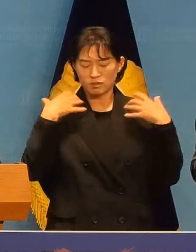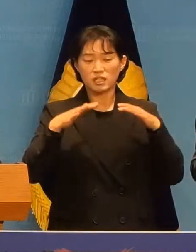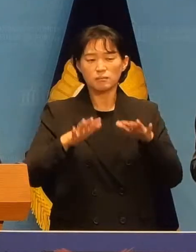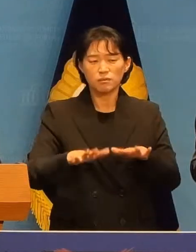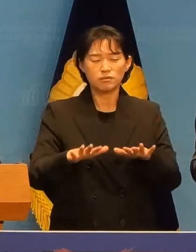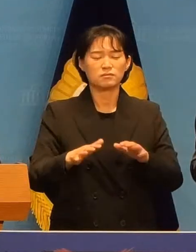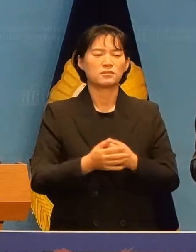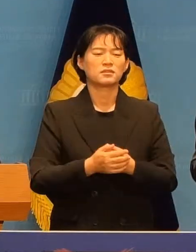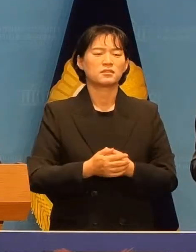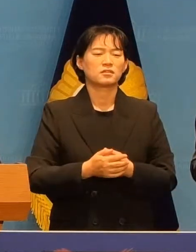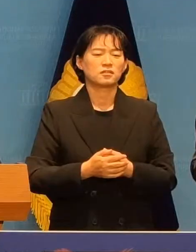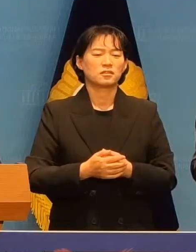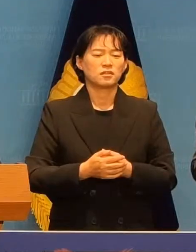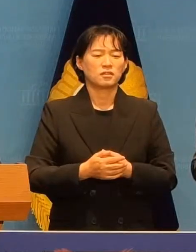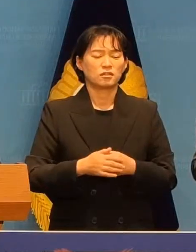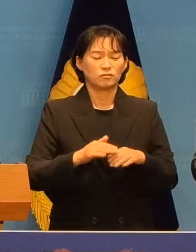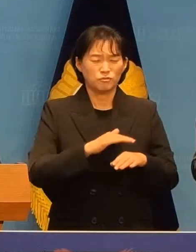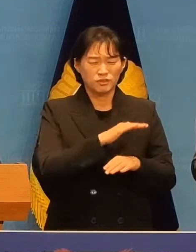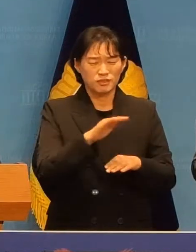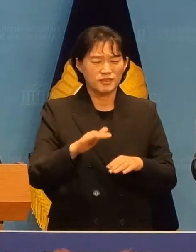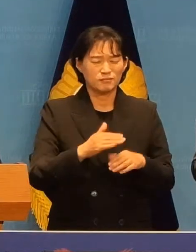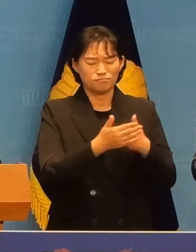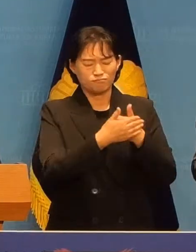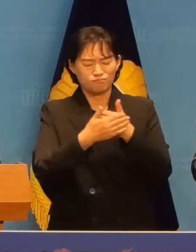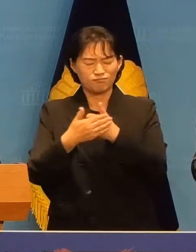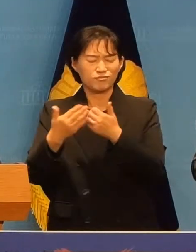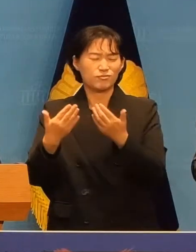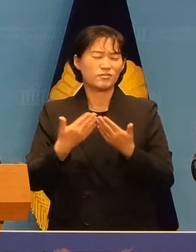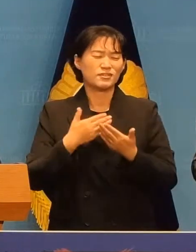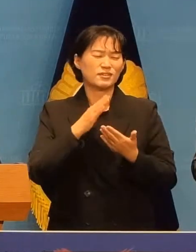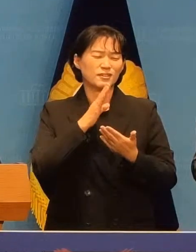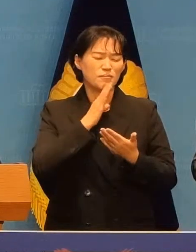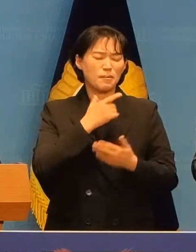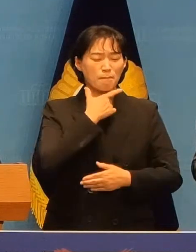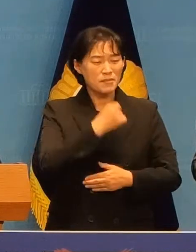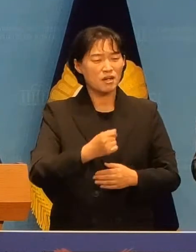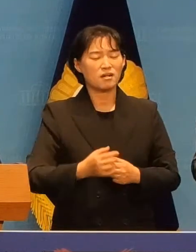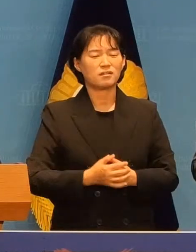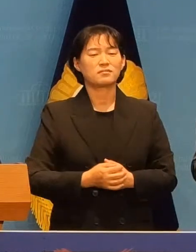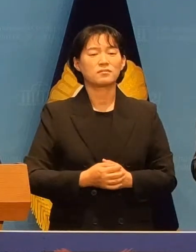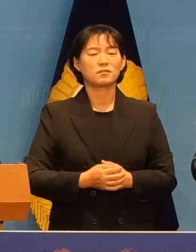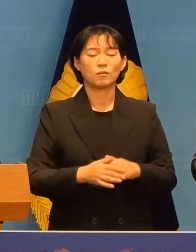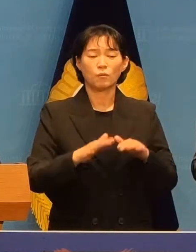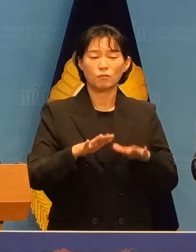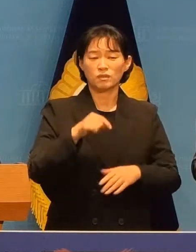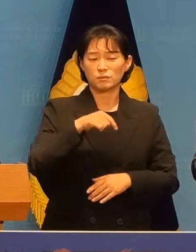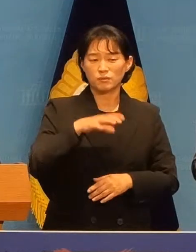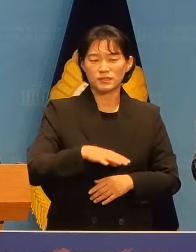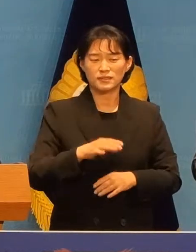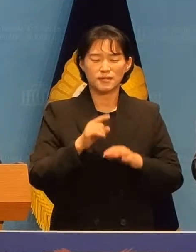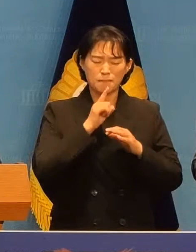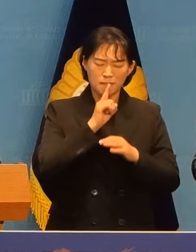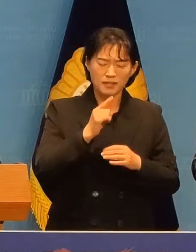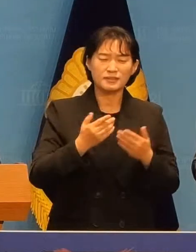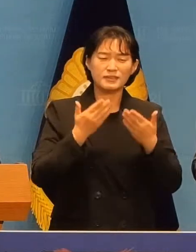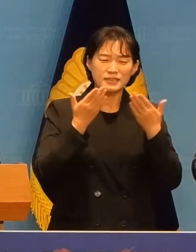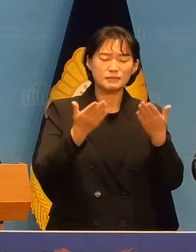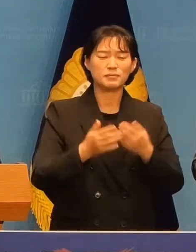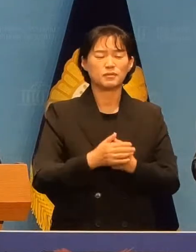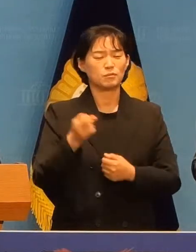이번만큼은 우리를 외면하지 않기를 진정으로 바랍니다. 오늘 이 자리에서의 외침이